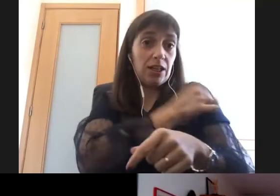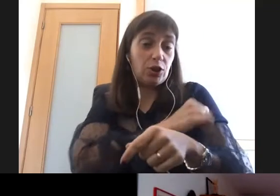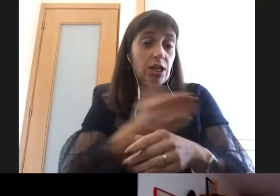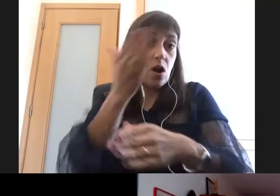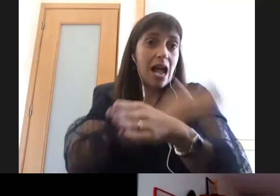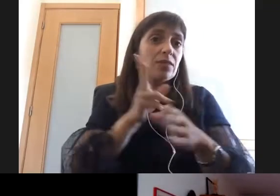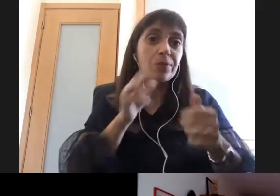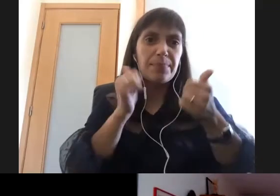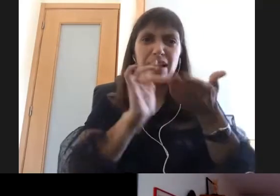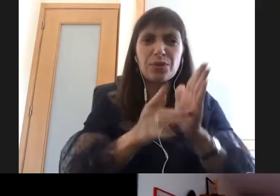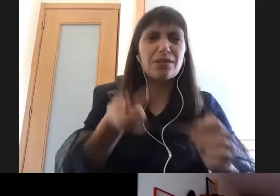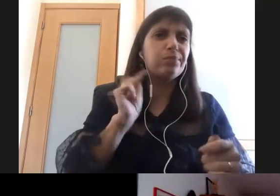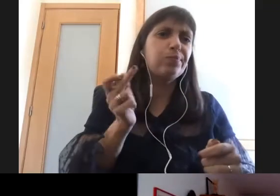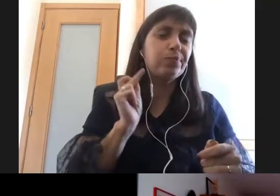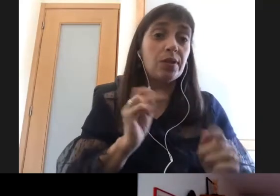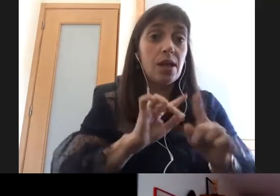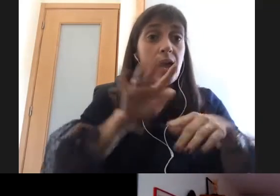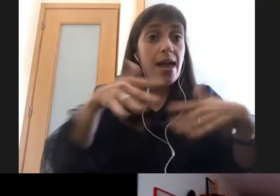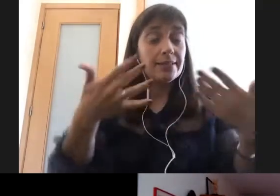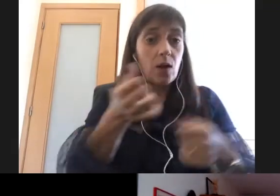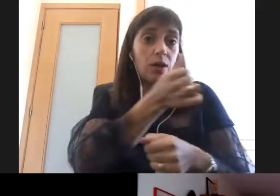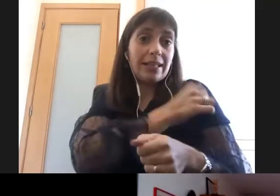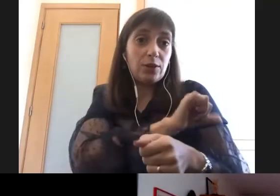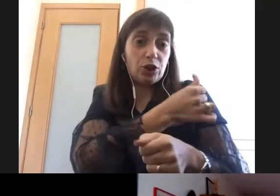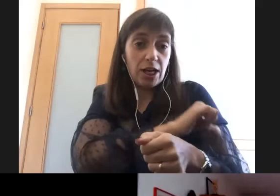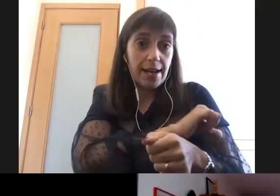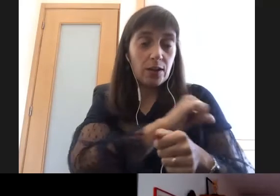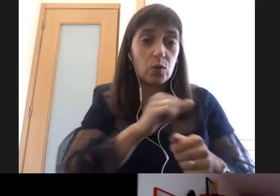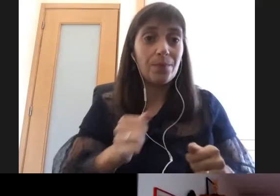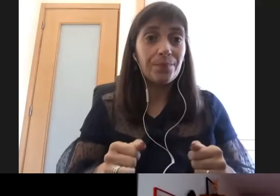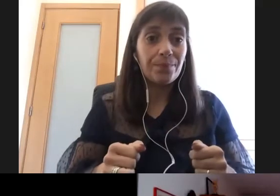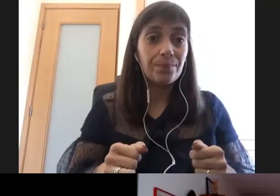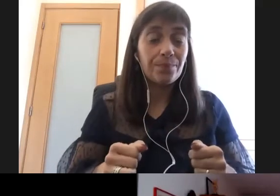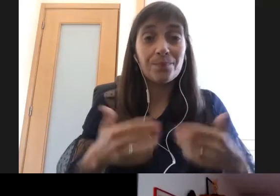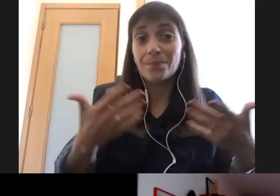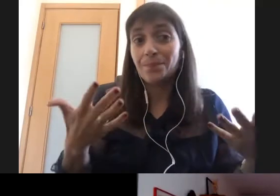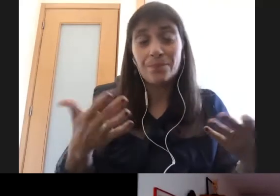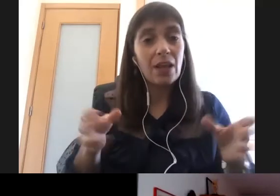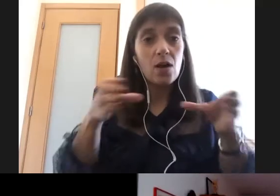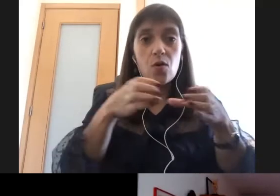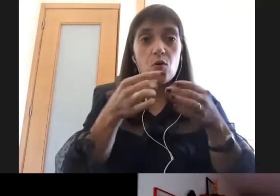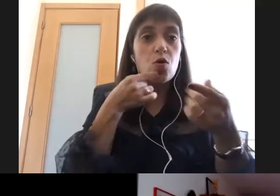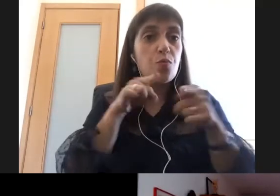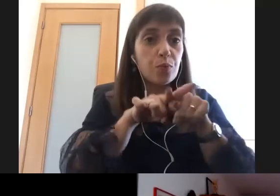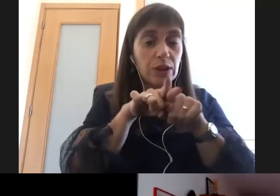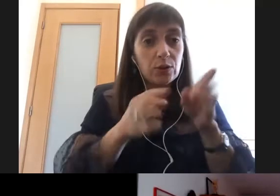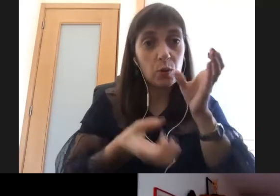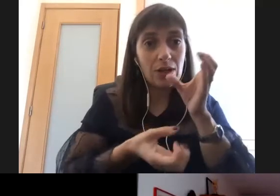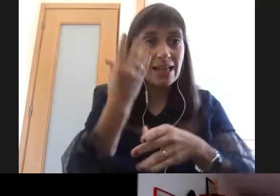que o Rio de Janeiro... A classe política criada no Rio